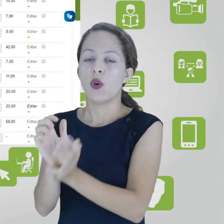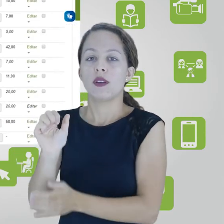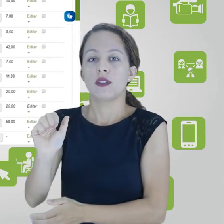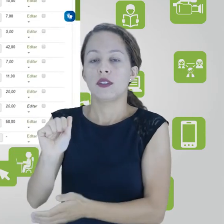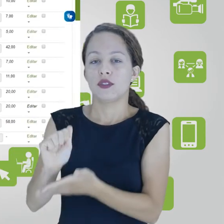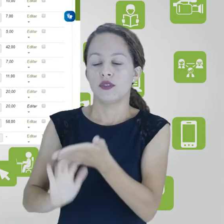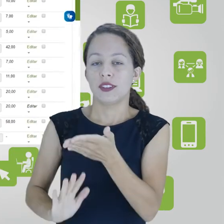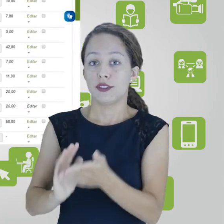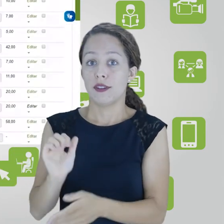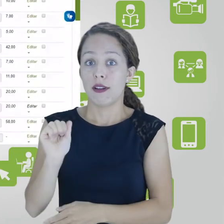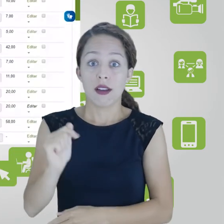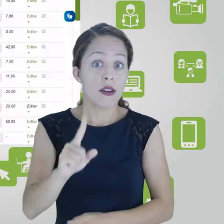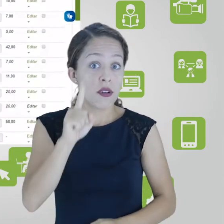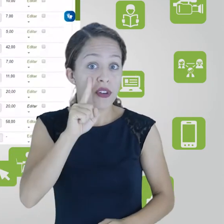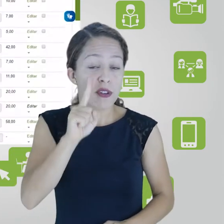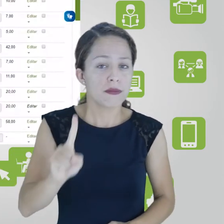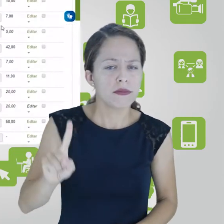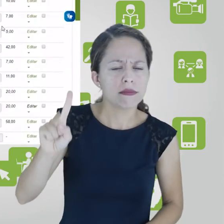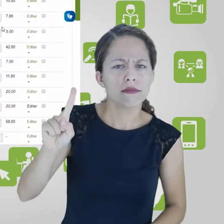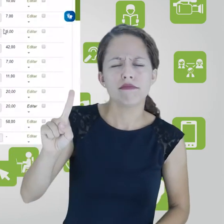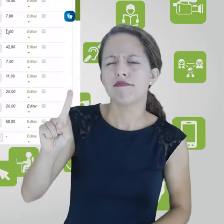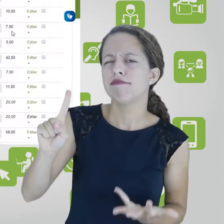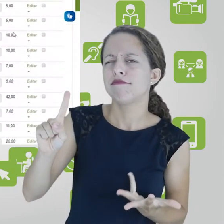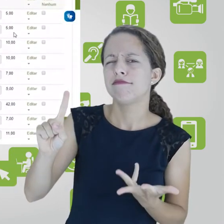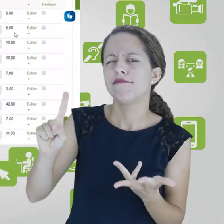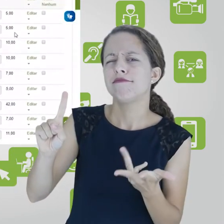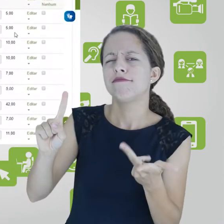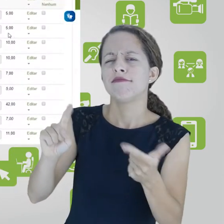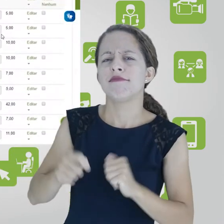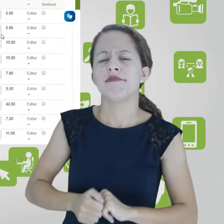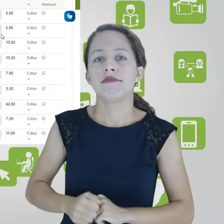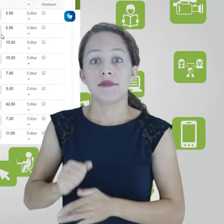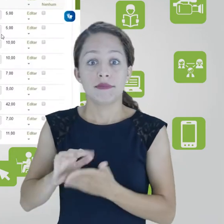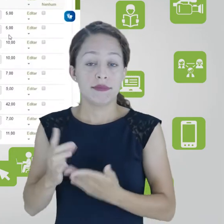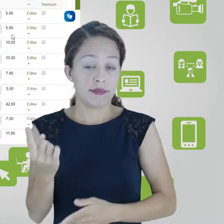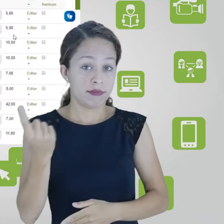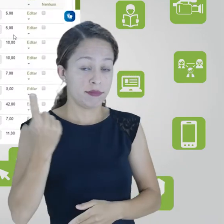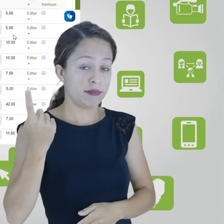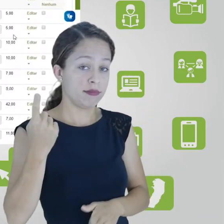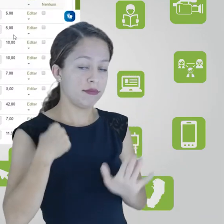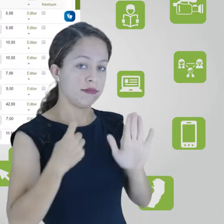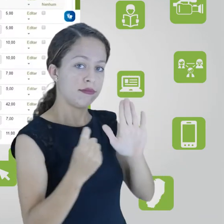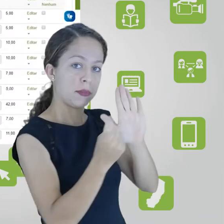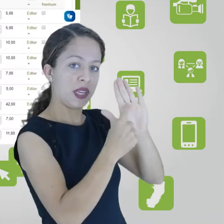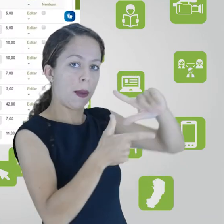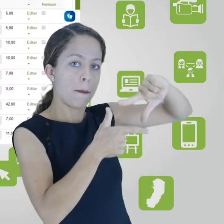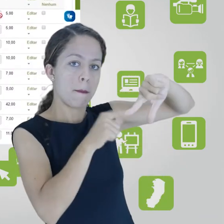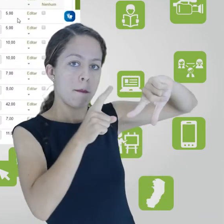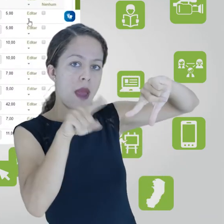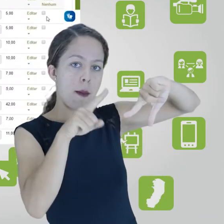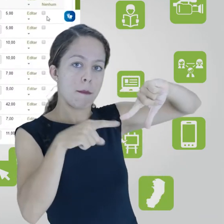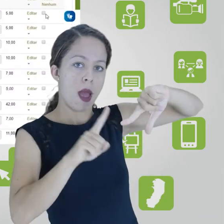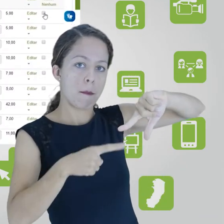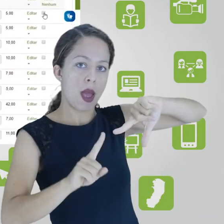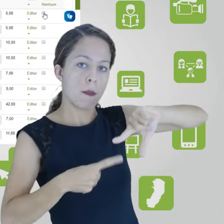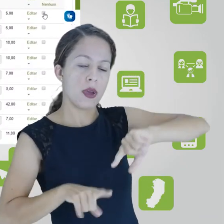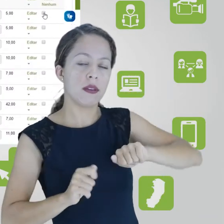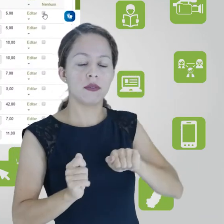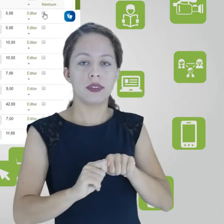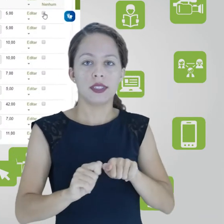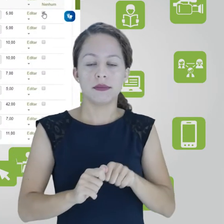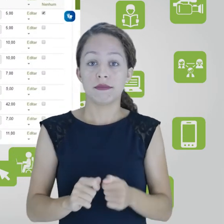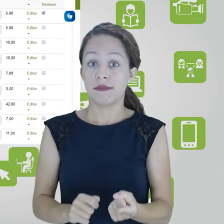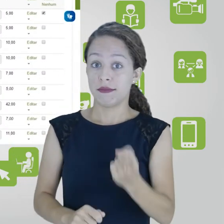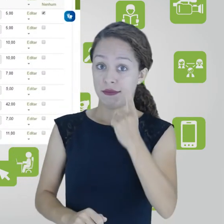categoria atividades A, ok? Então, olha que maravilha. Atividade 1, eu vou selecionar aqui